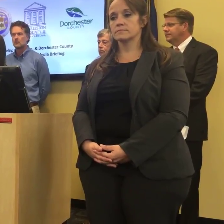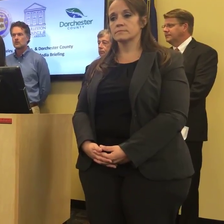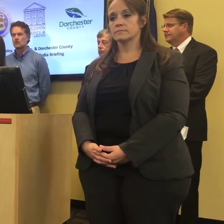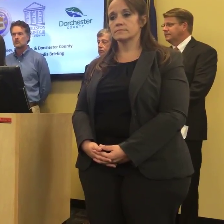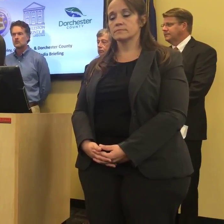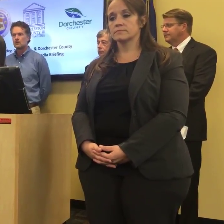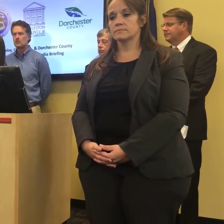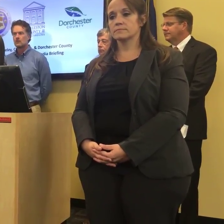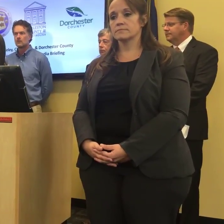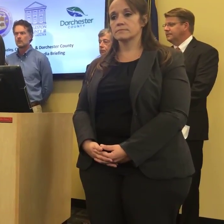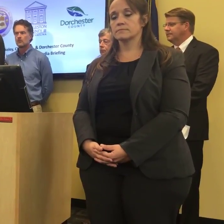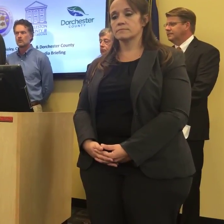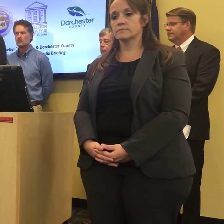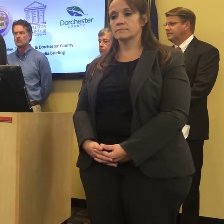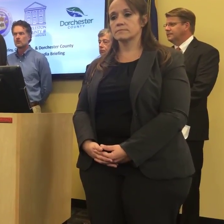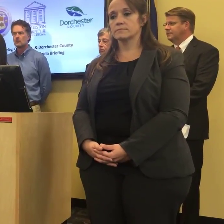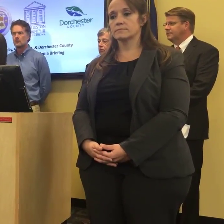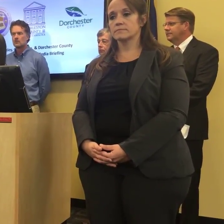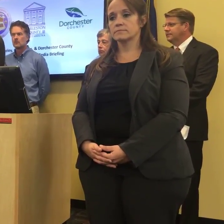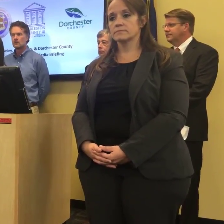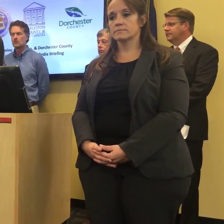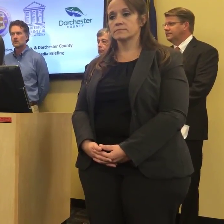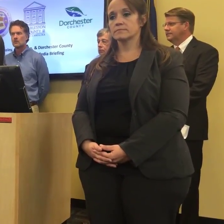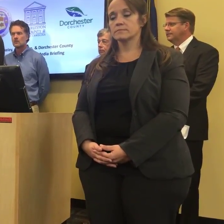843-746-3909. Repito,